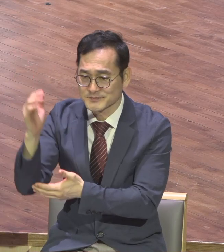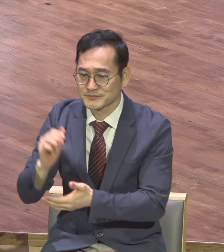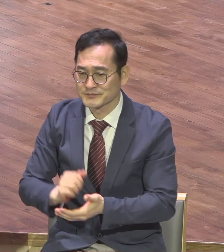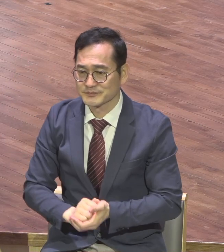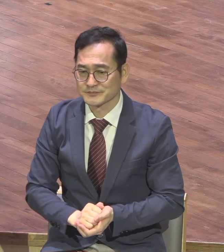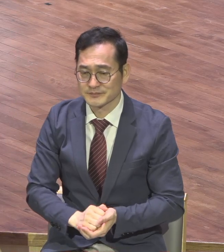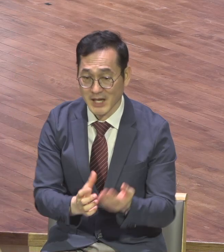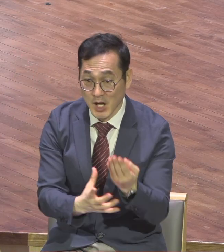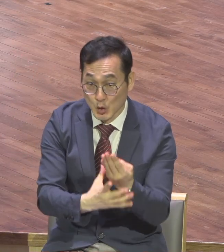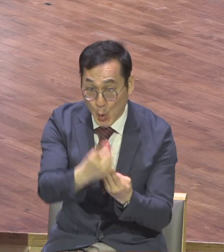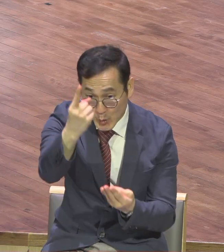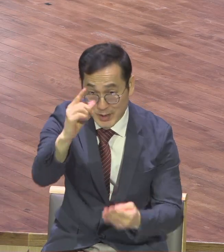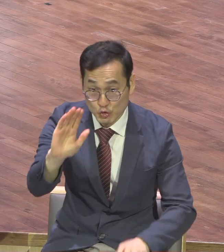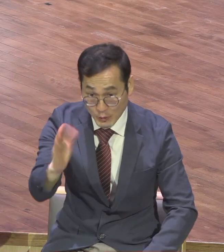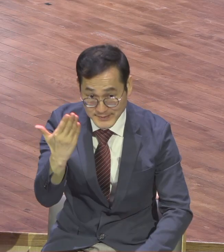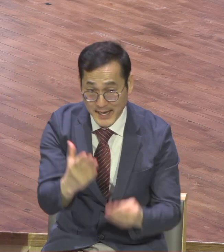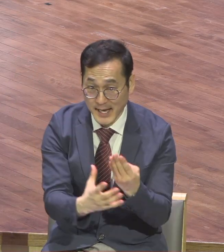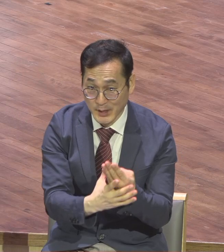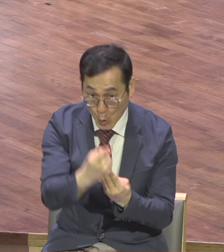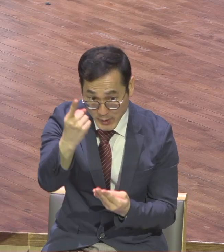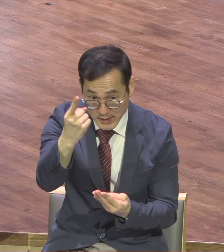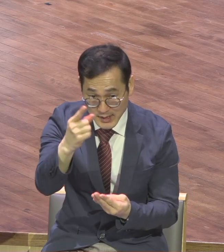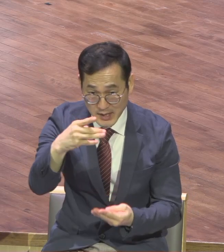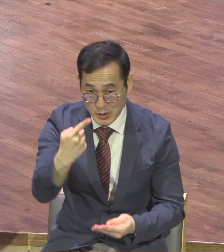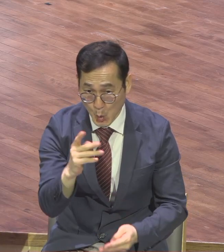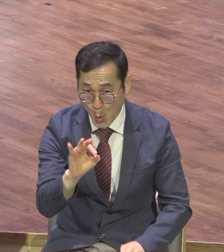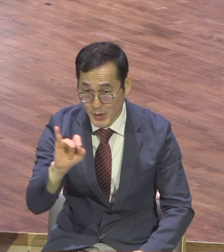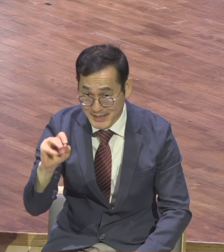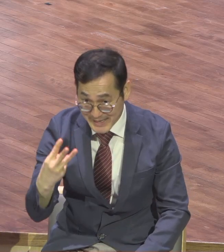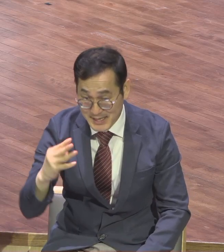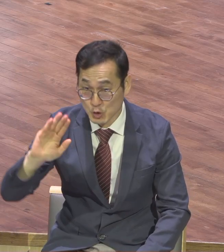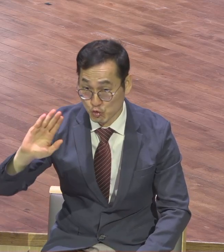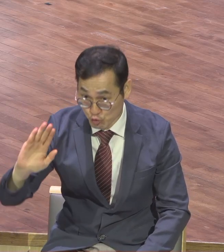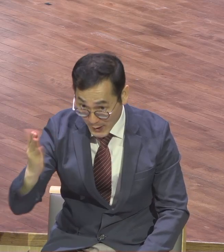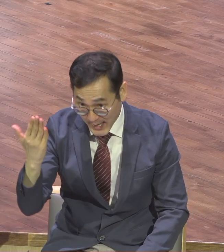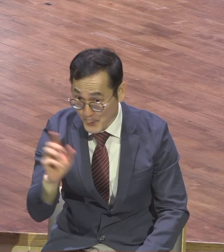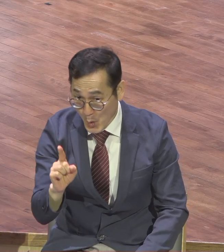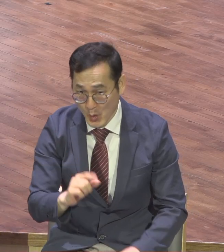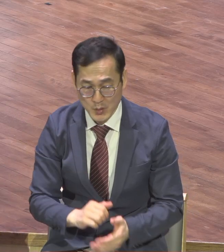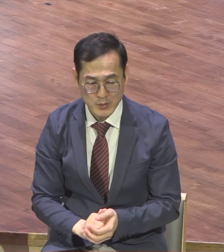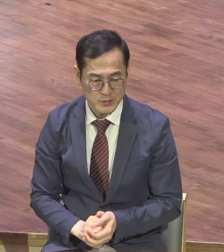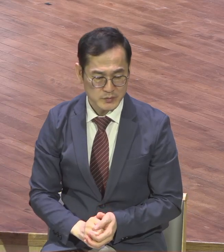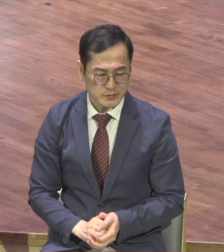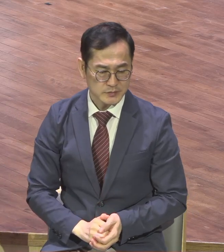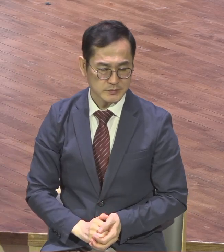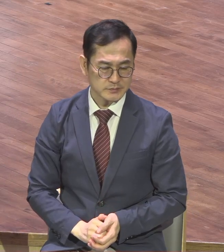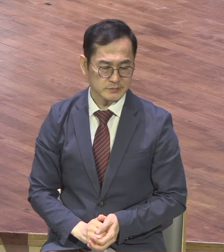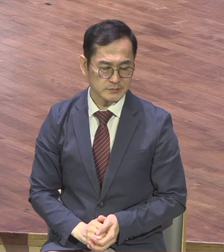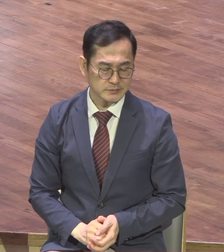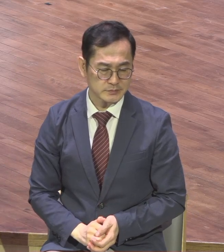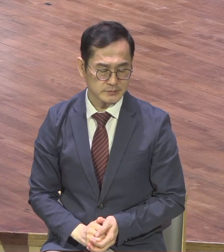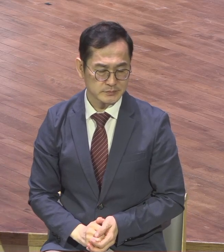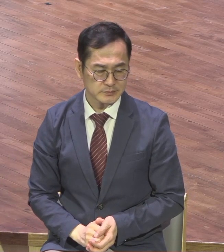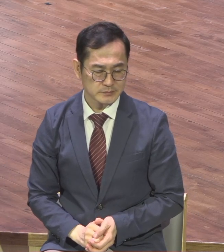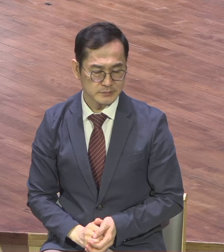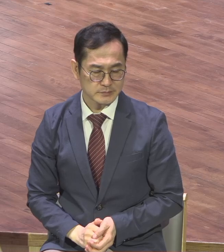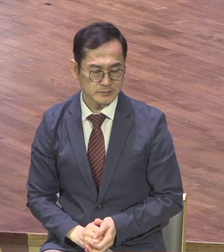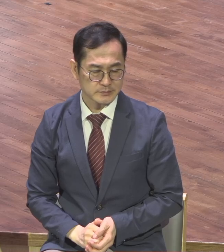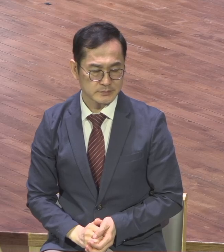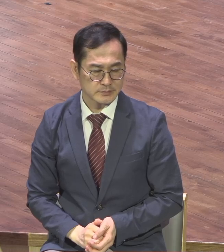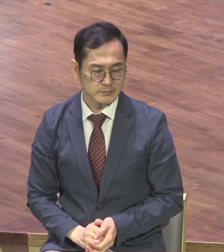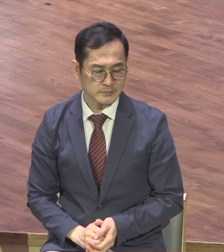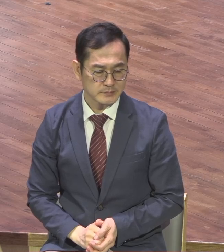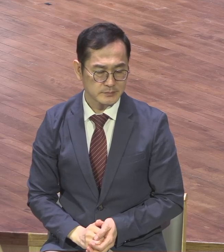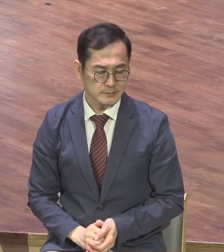통일된다는 말은요, 무슨 뜻이냐면요, 다시 머리가 되게 하신다라는 뜻이에요.